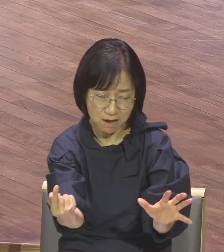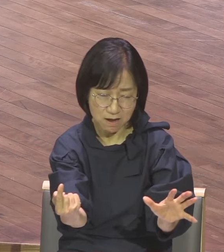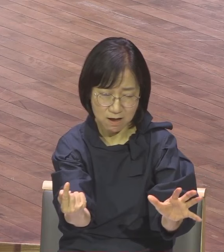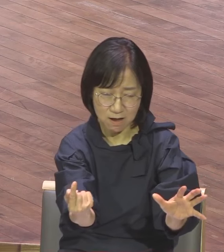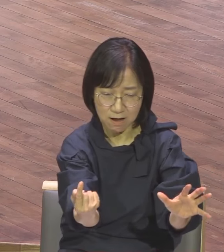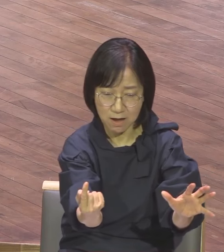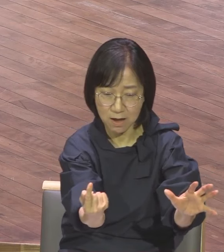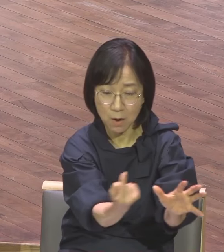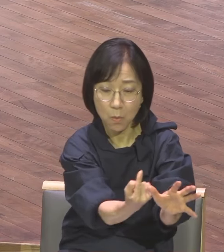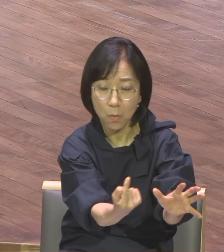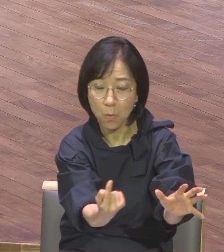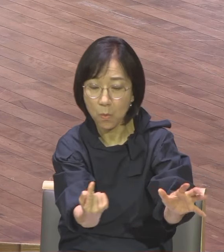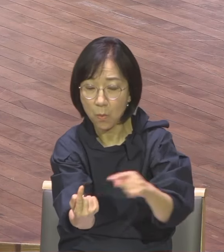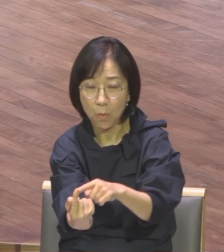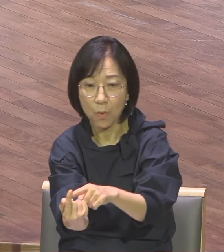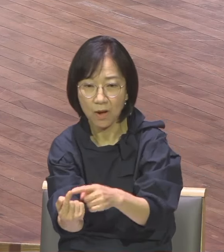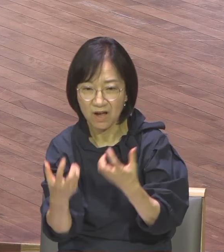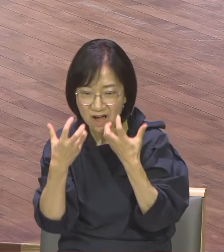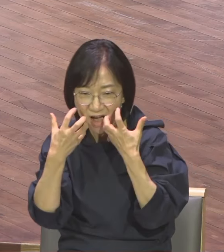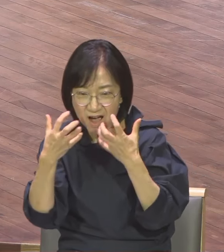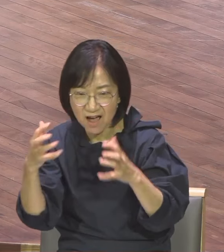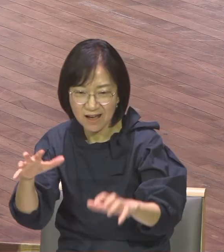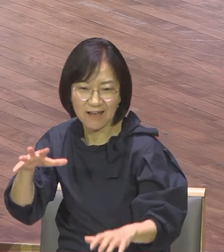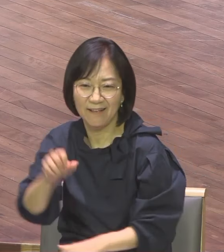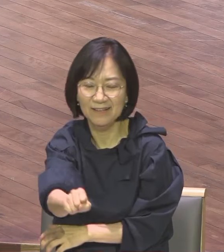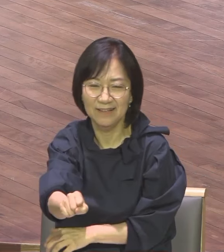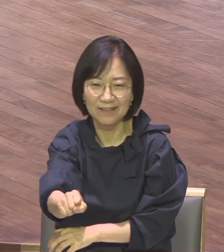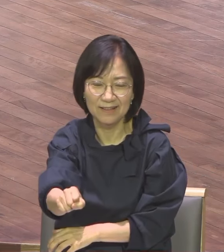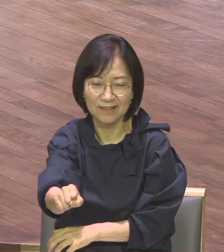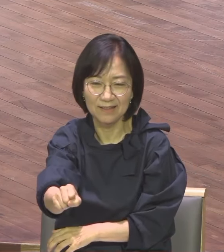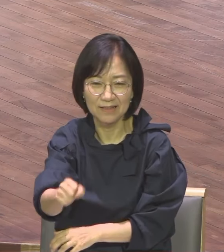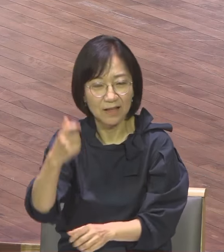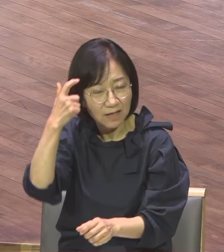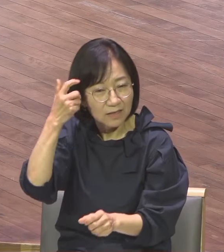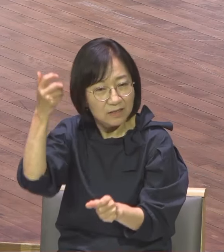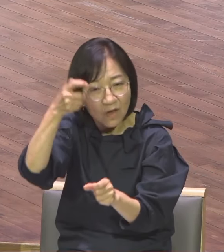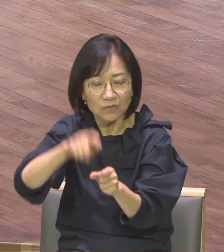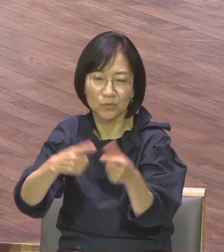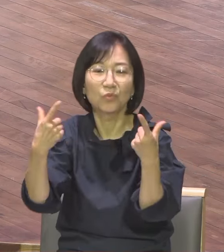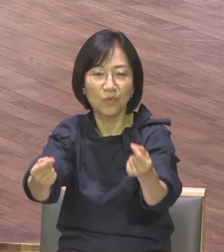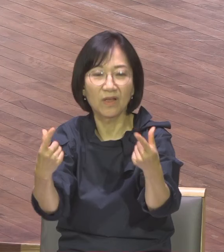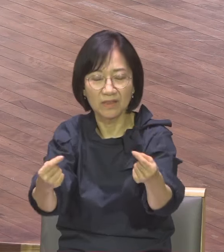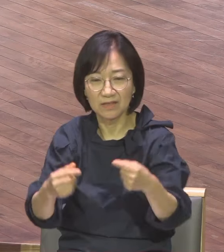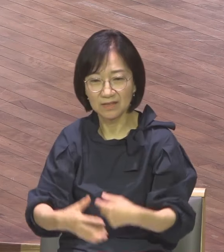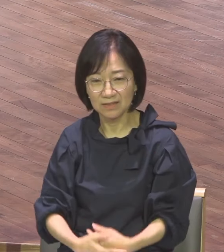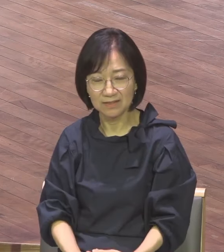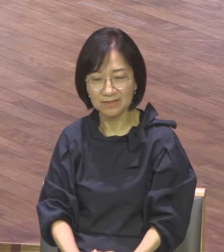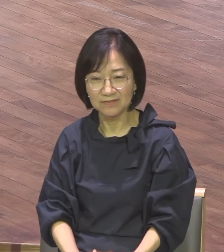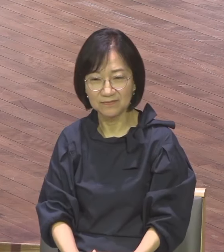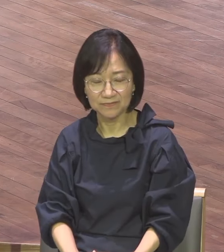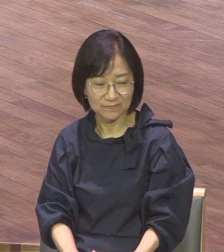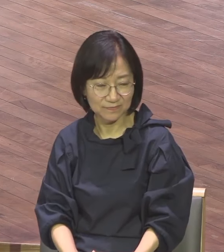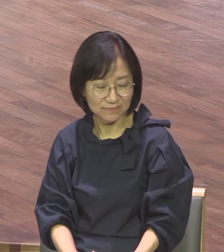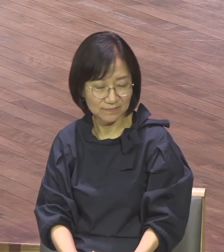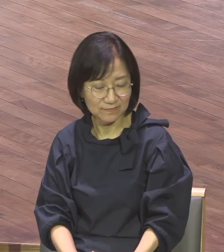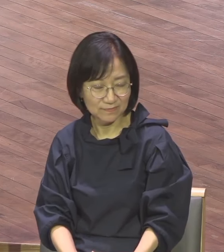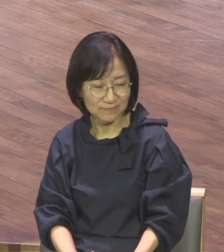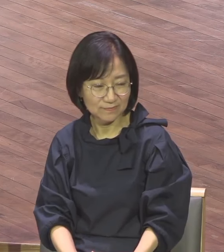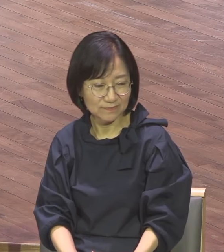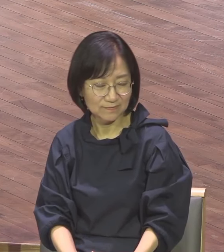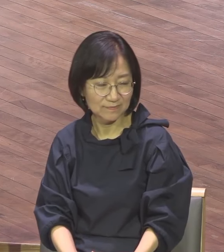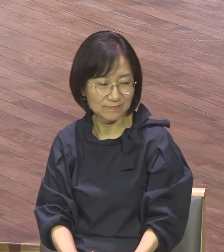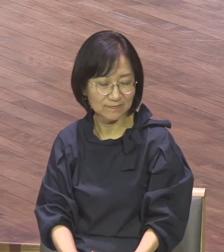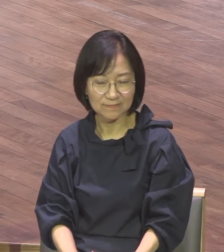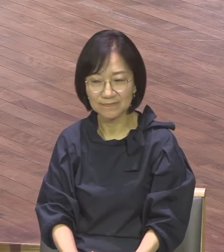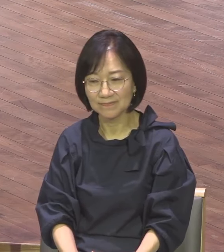집중당하지요. 혼자 노니까. 영적으로 마찬가지예요. 감리교 창시자 요한